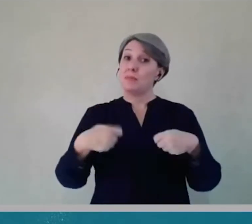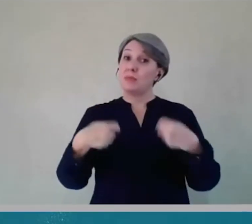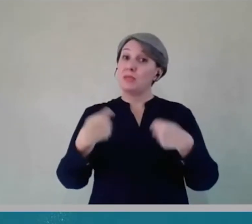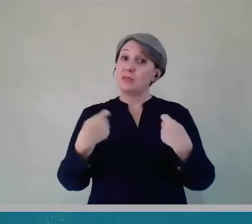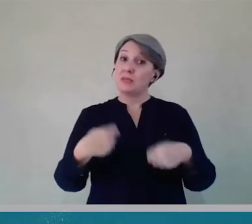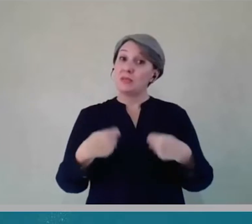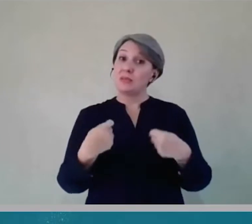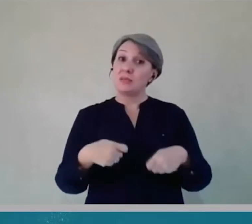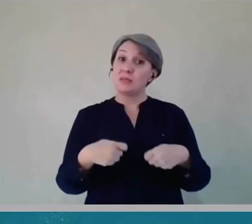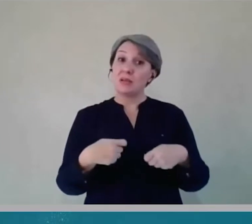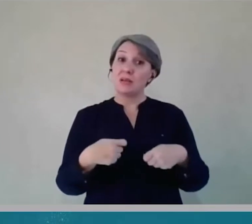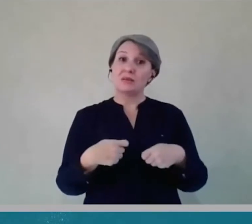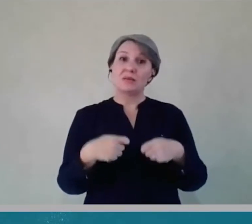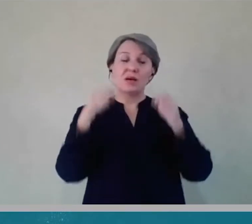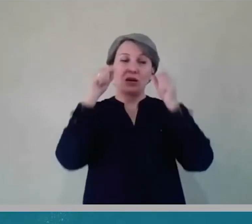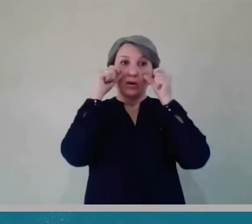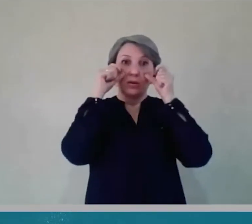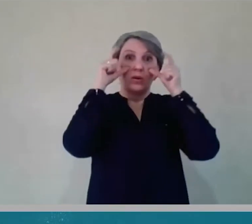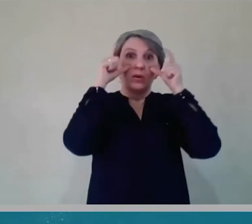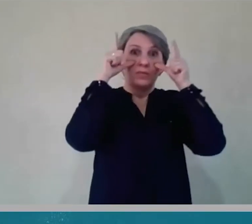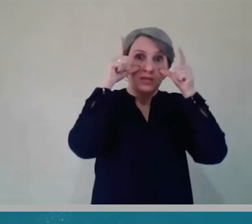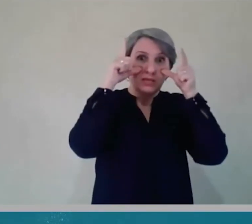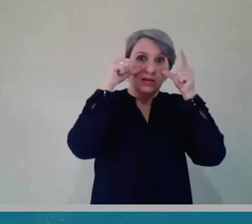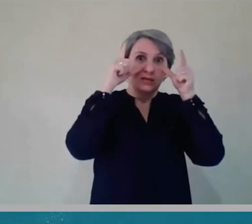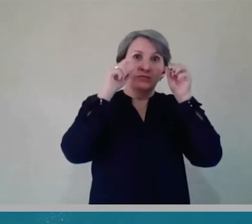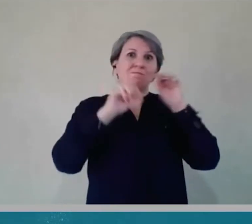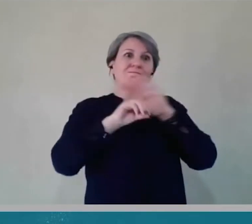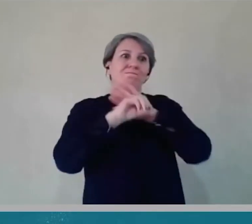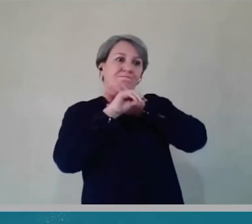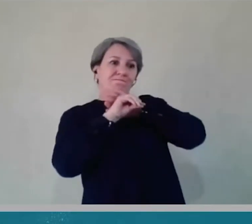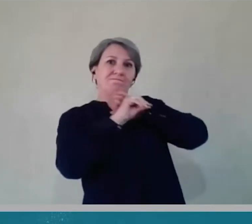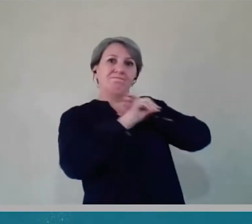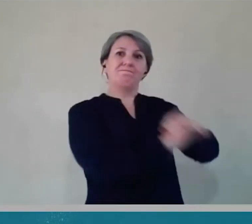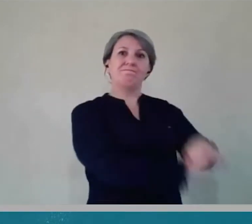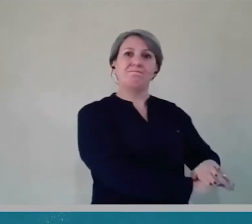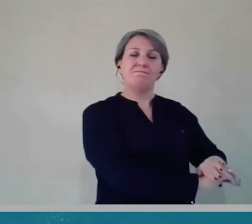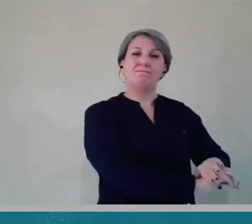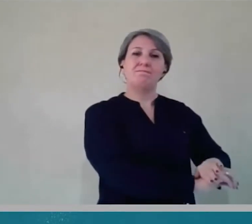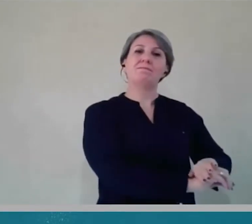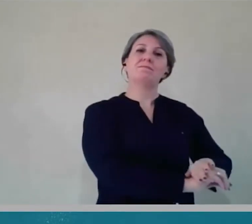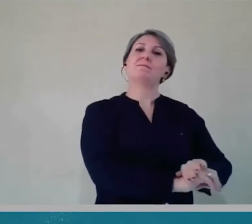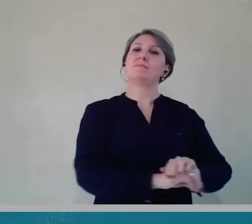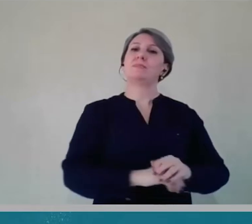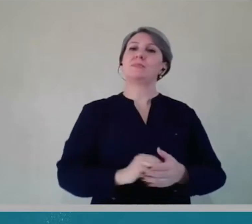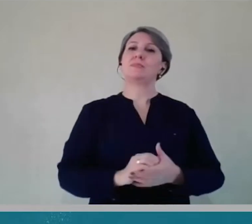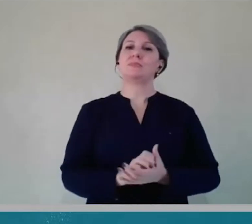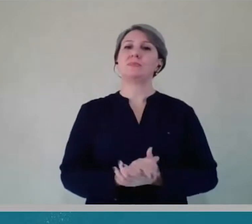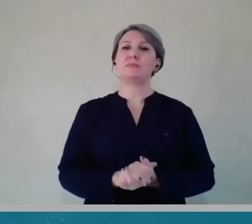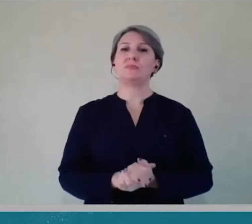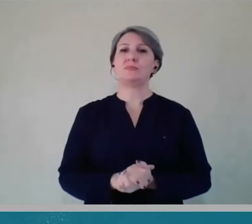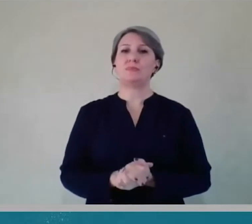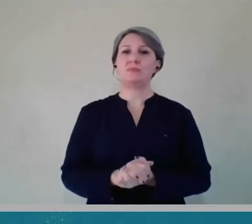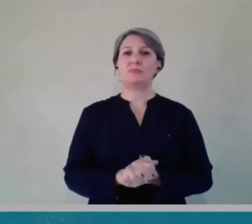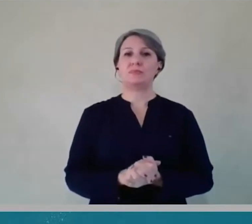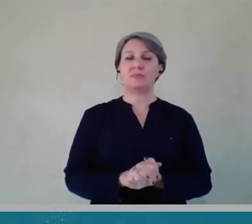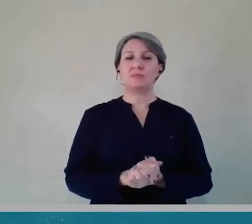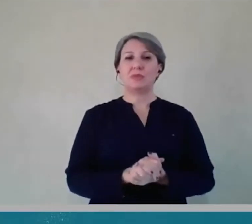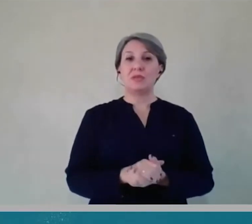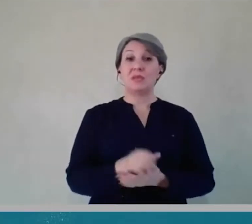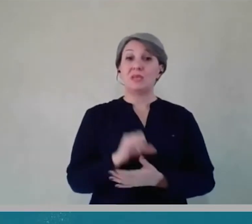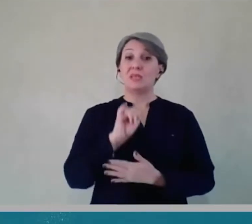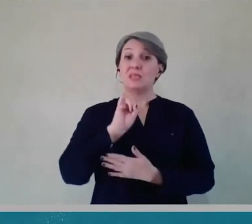da cobiça. Vocês estão me entendendo? Então, na fase da cobiça, não alimente mais.